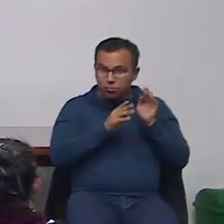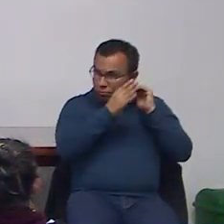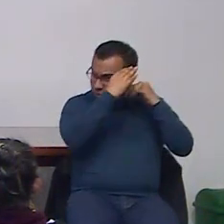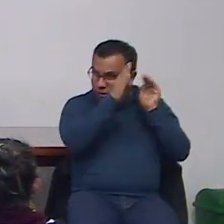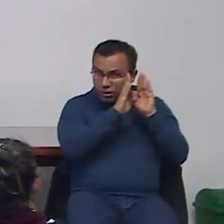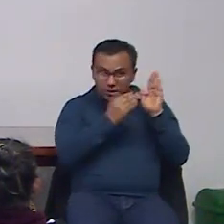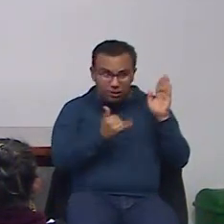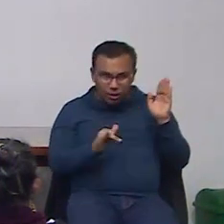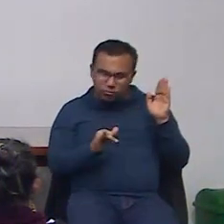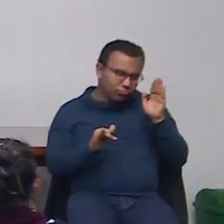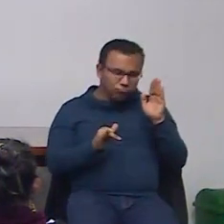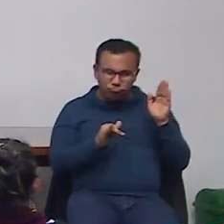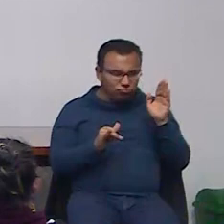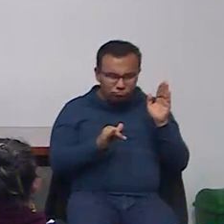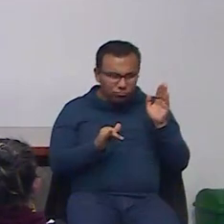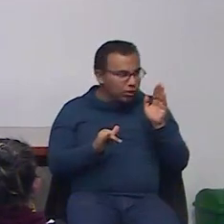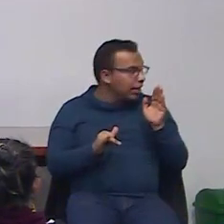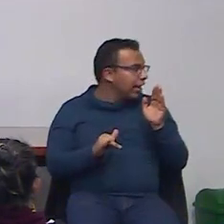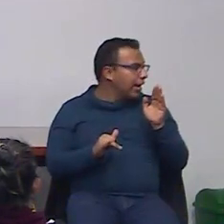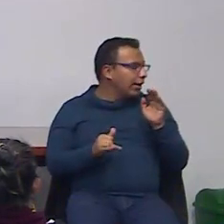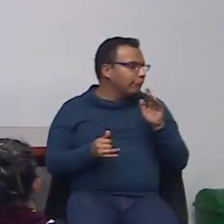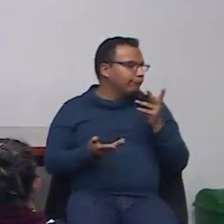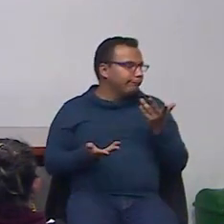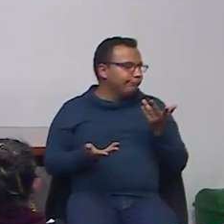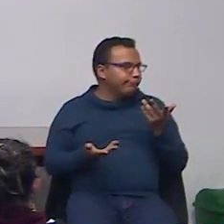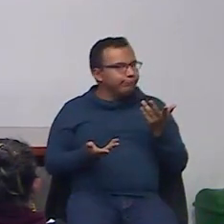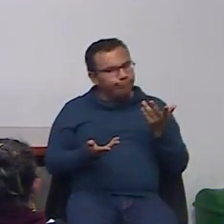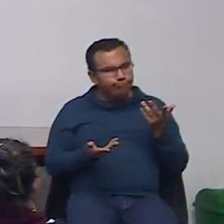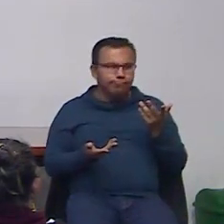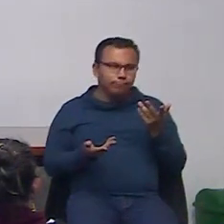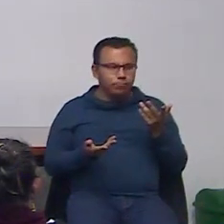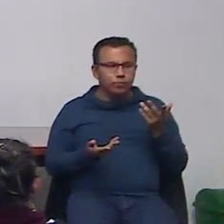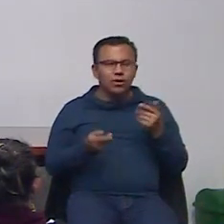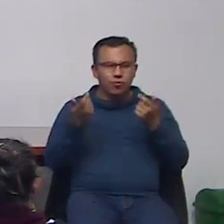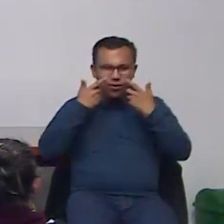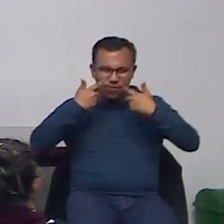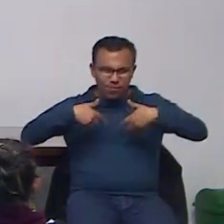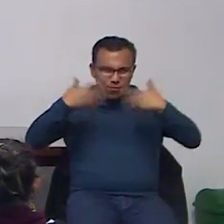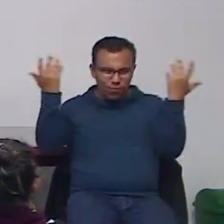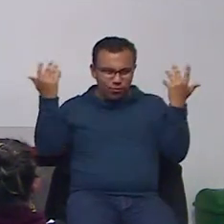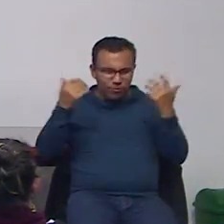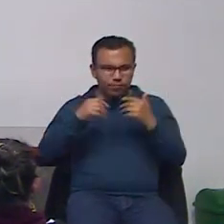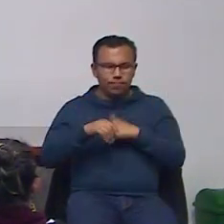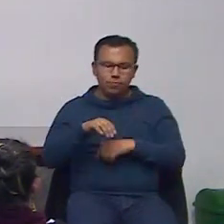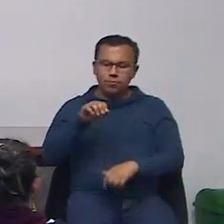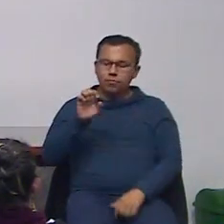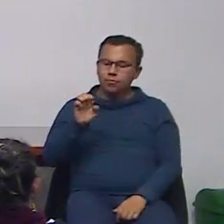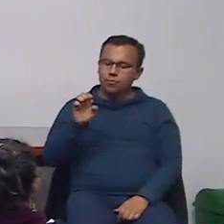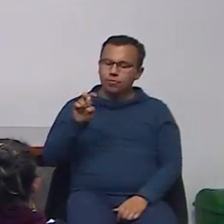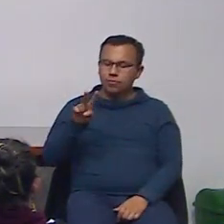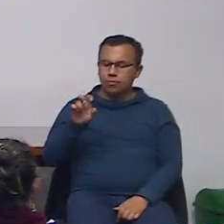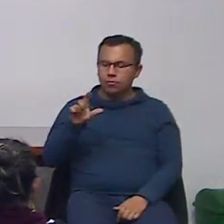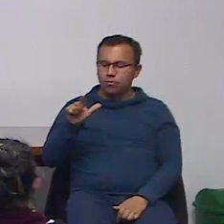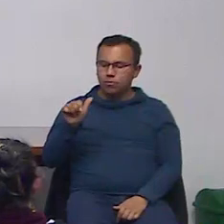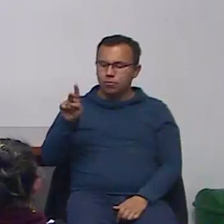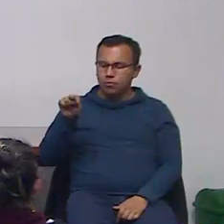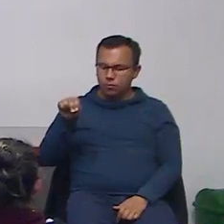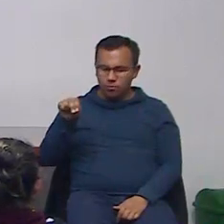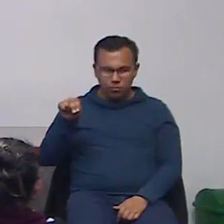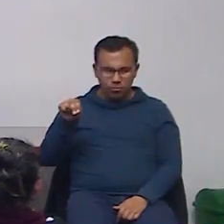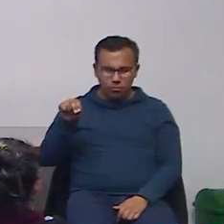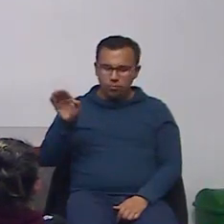oído sino hay una e hay una percusionista muy famosa que se llama evely glini ella es